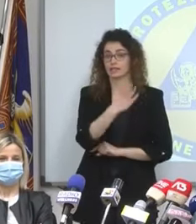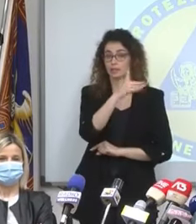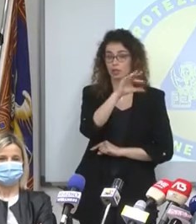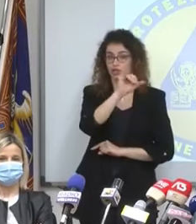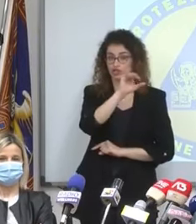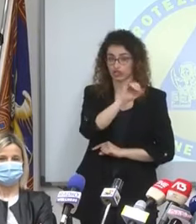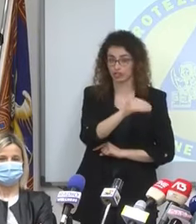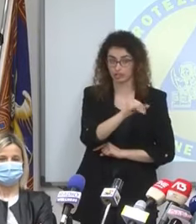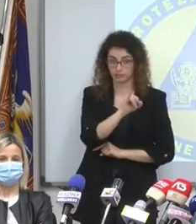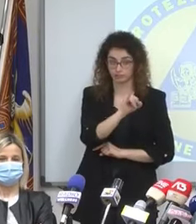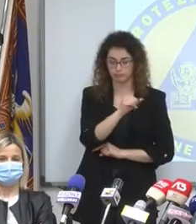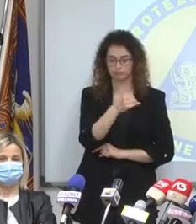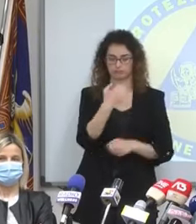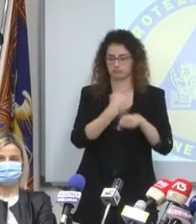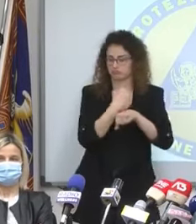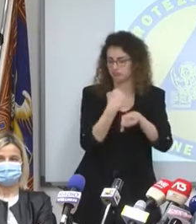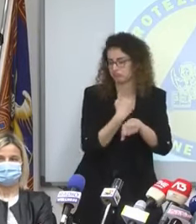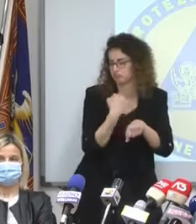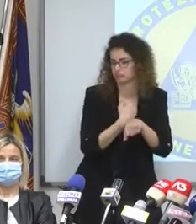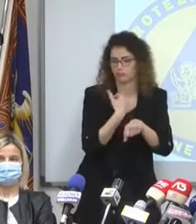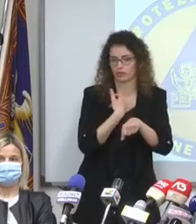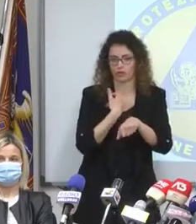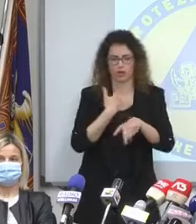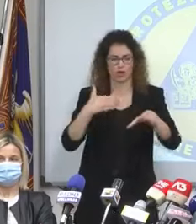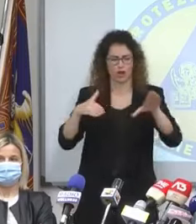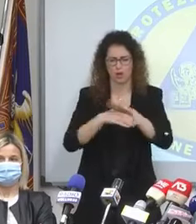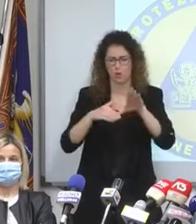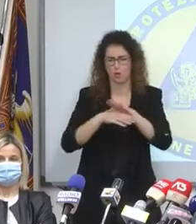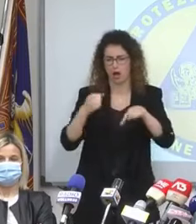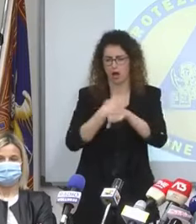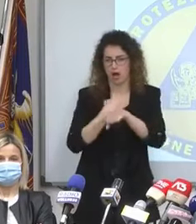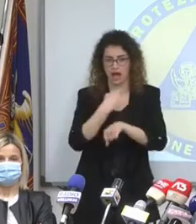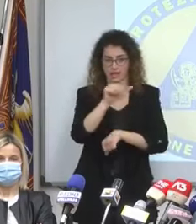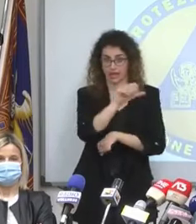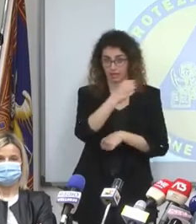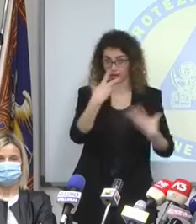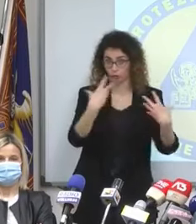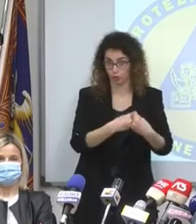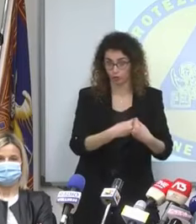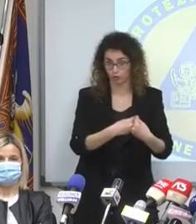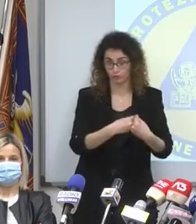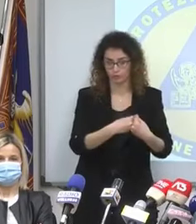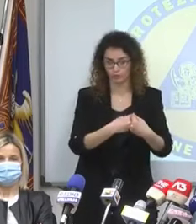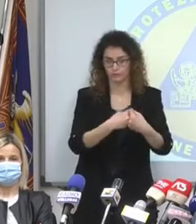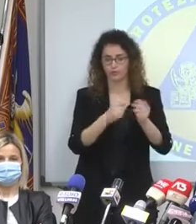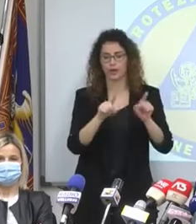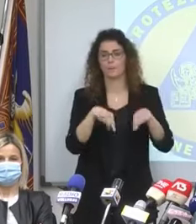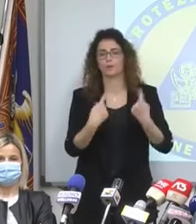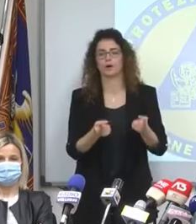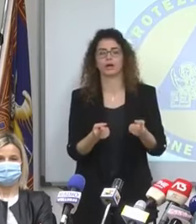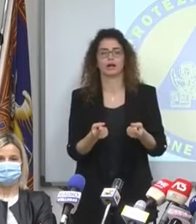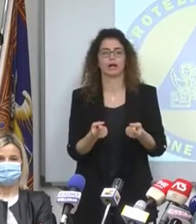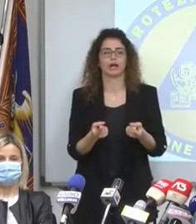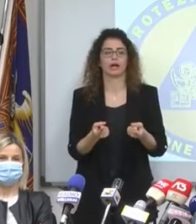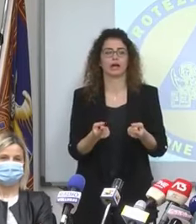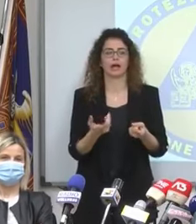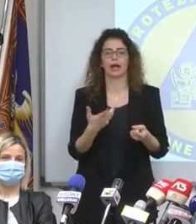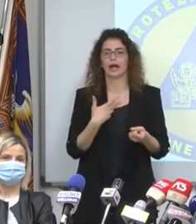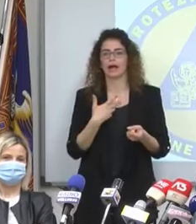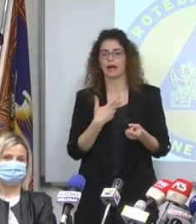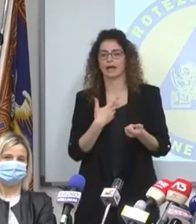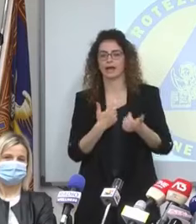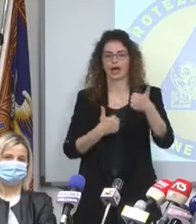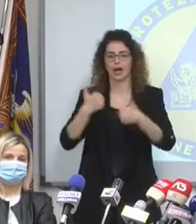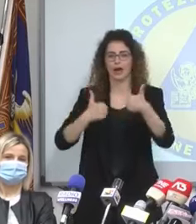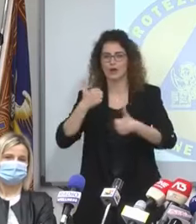grande lavoro che ha fatto. Abbiamo lavorato tutti in squadra con Stefano. E poi sentite, questo non è un gioco a premi,